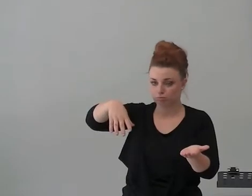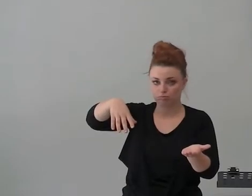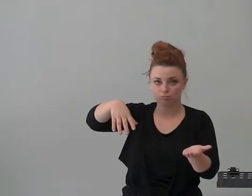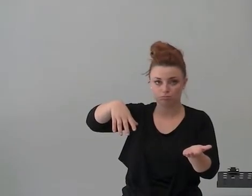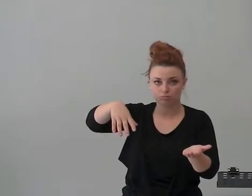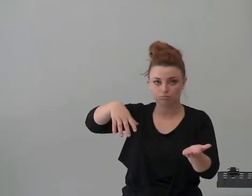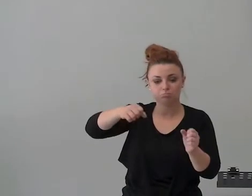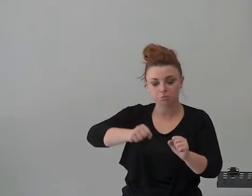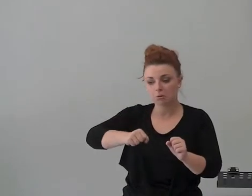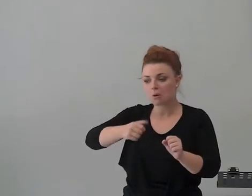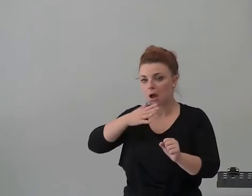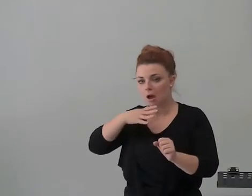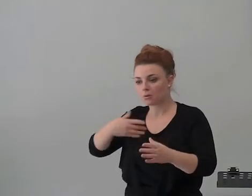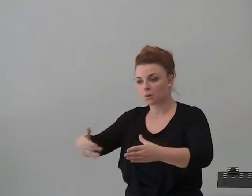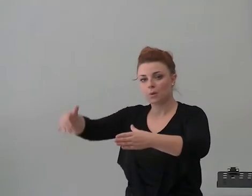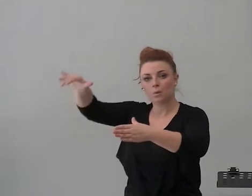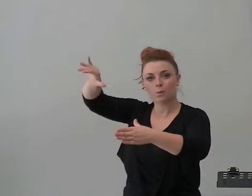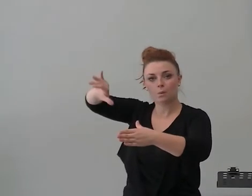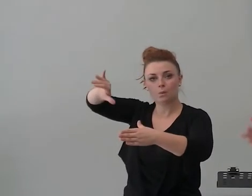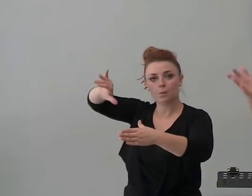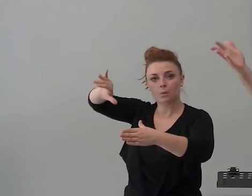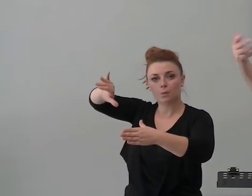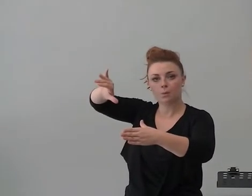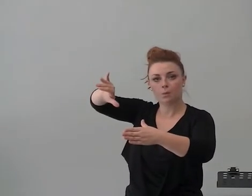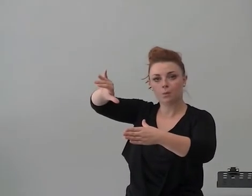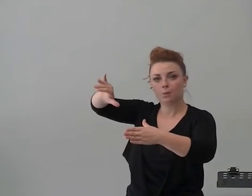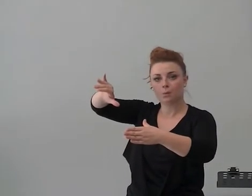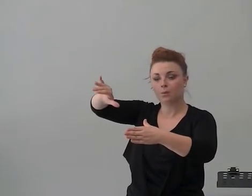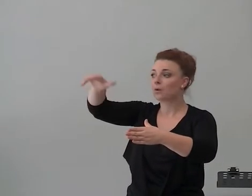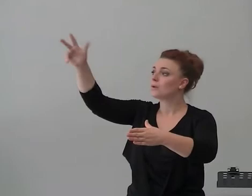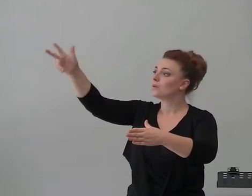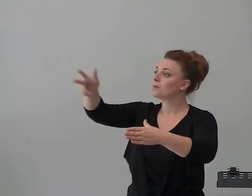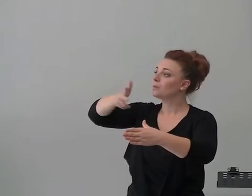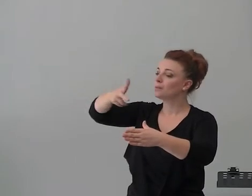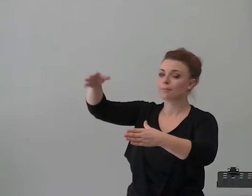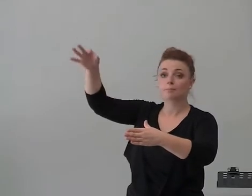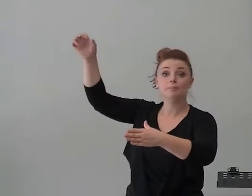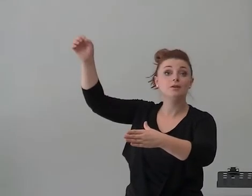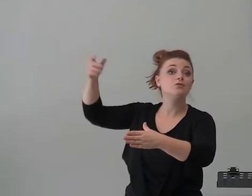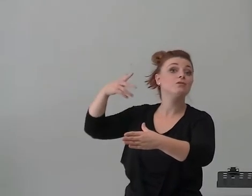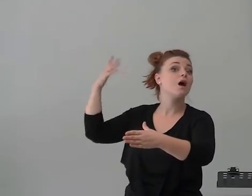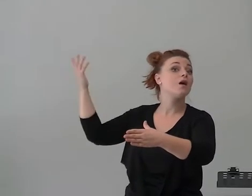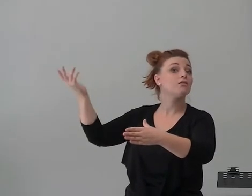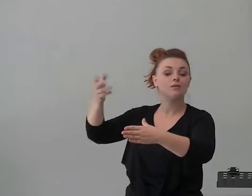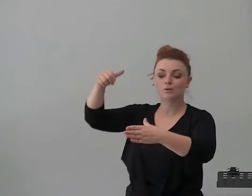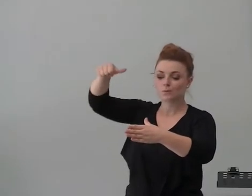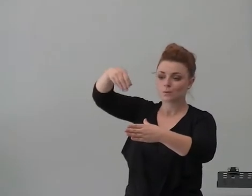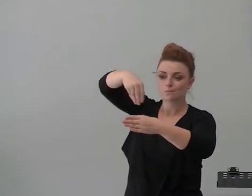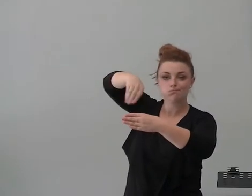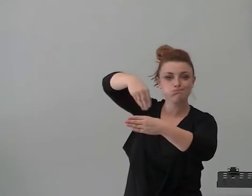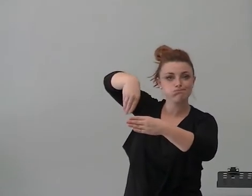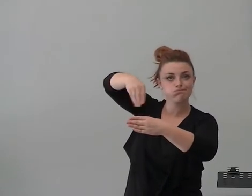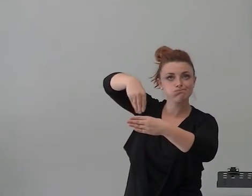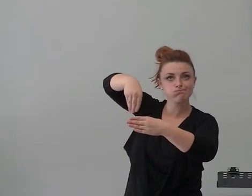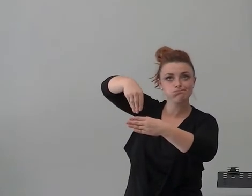Aggiungi un po' di acqua, magari tiene un po' il vento dello Spirito Santo, metti dentro